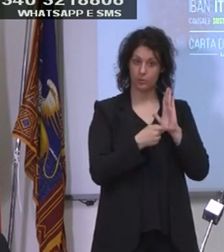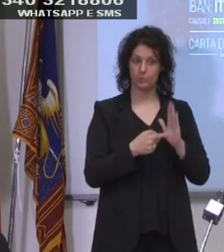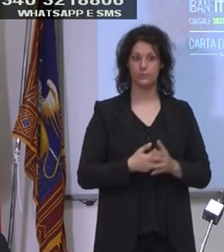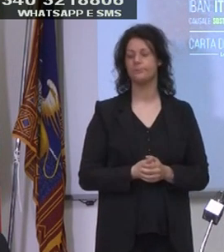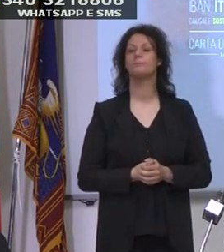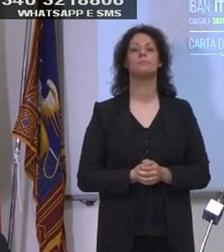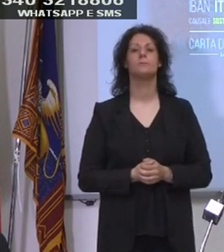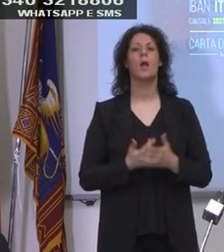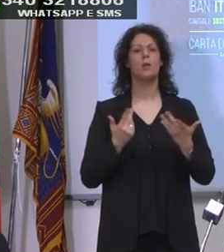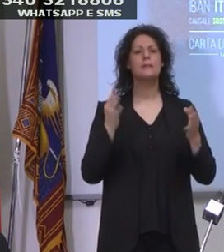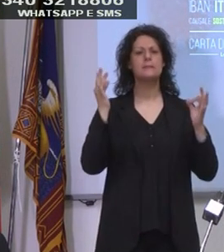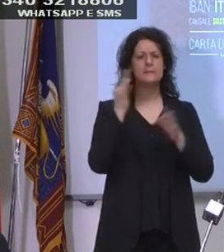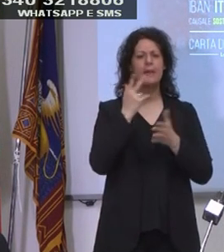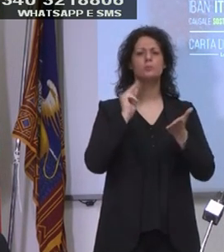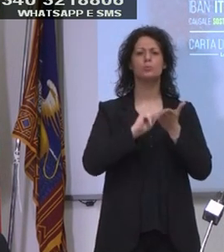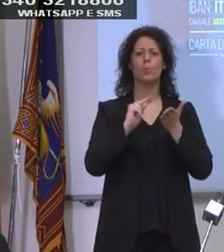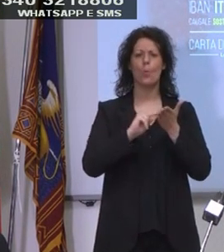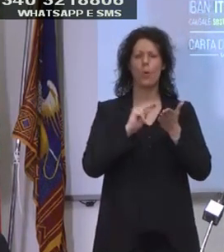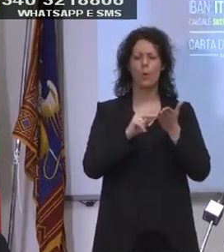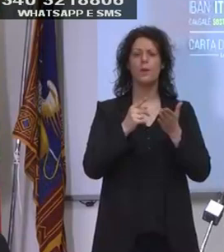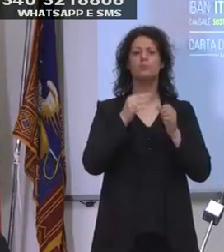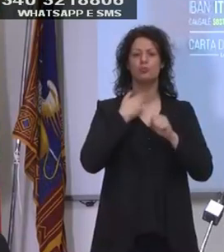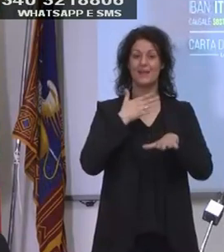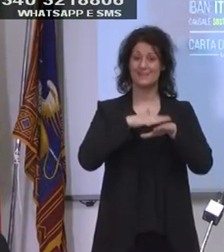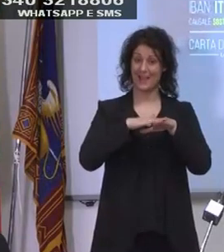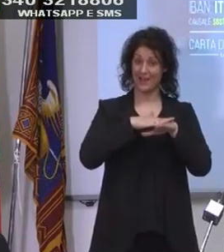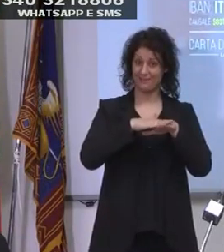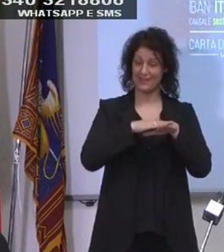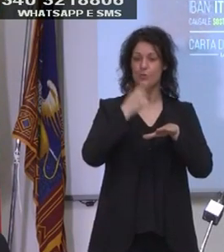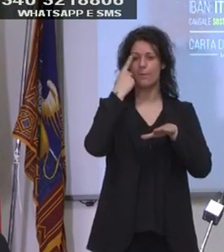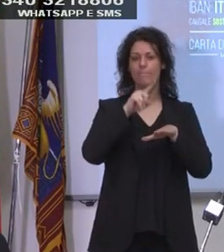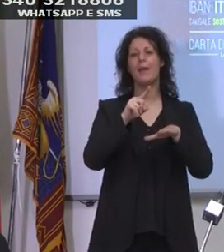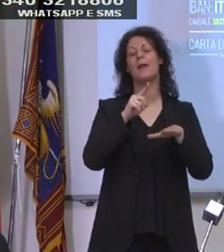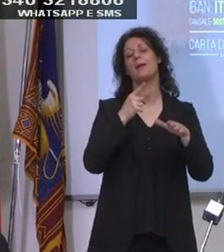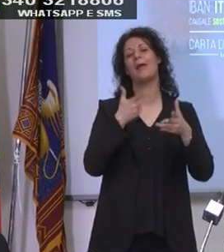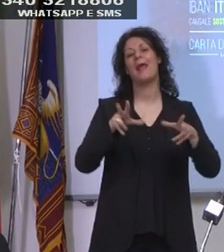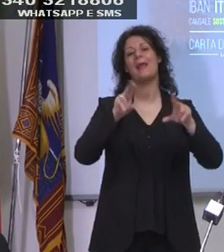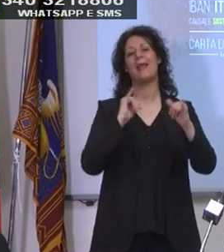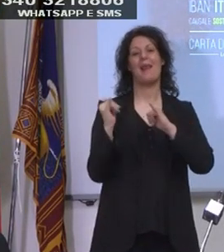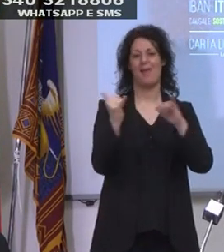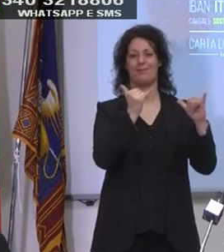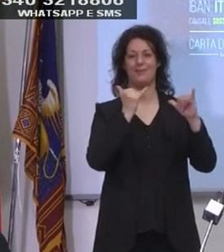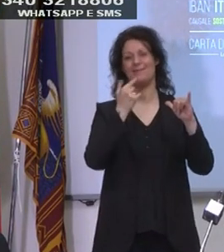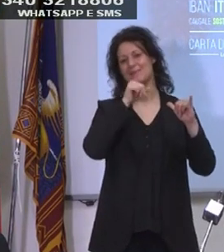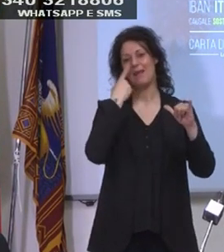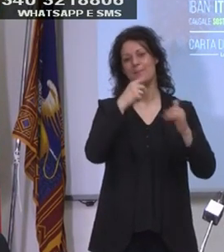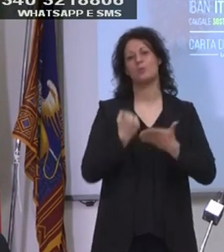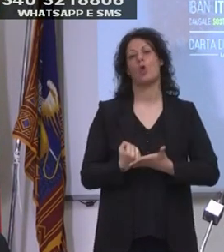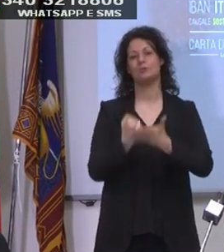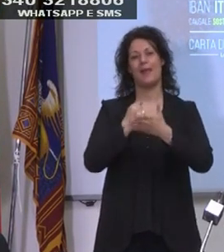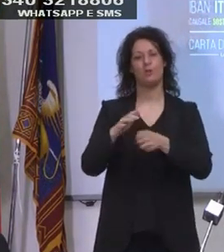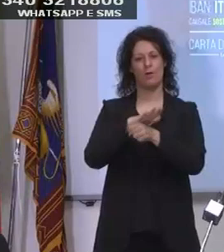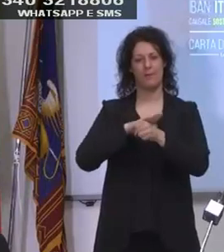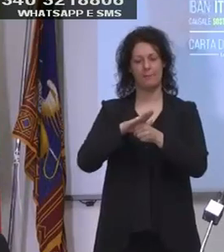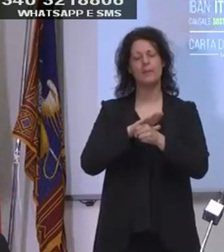possono fare dei servizi di questo tipo, ma non sono servizi educativi, ma sono servizi ricreativi, cioè di sostegno, di appoggio alle famiglie, quindi cioè nel